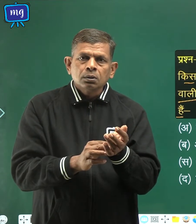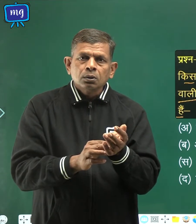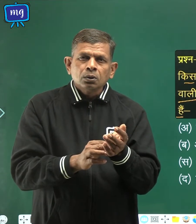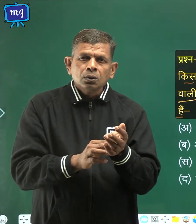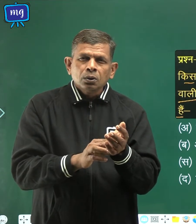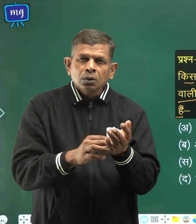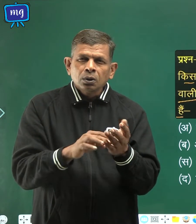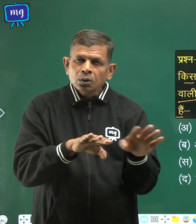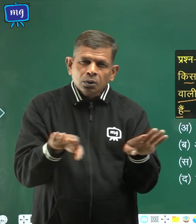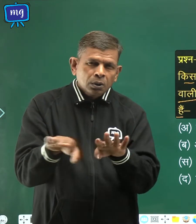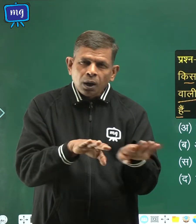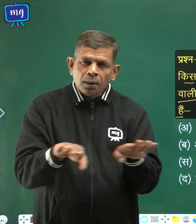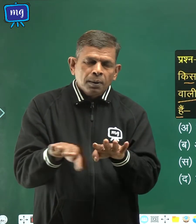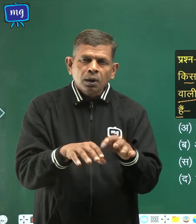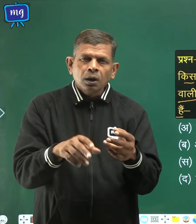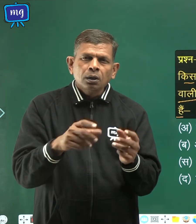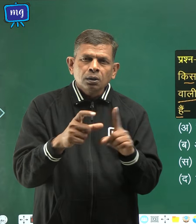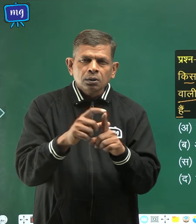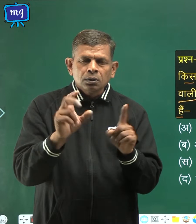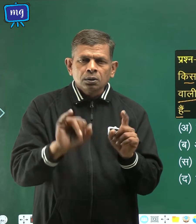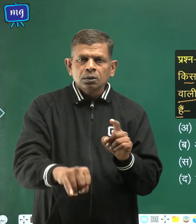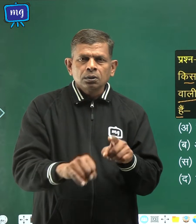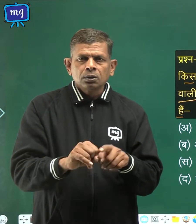स्थिरीकरण करता है।